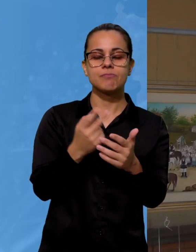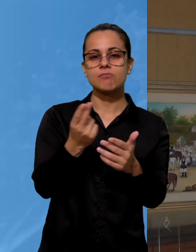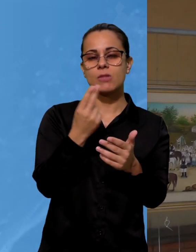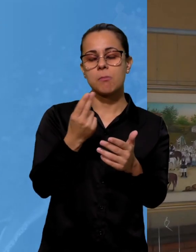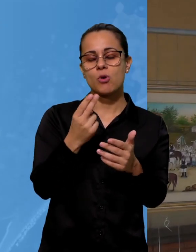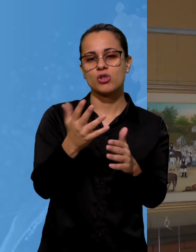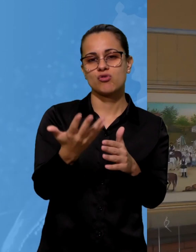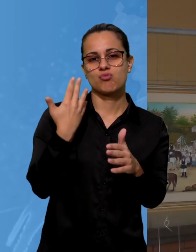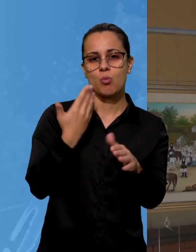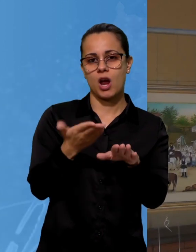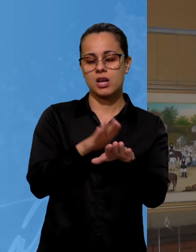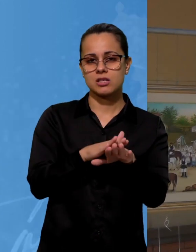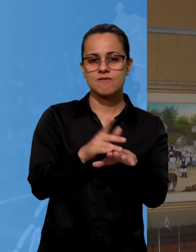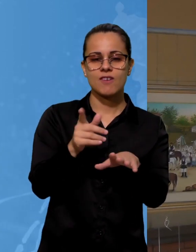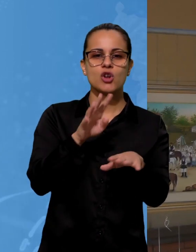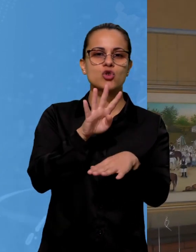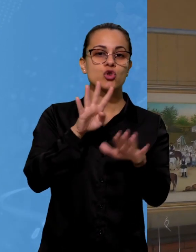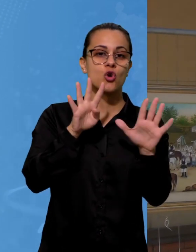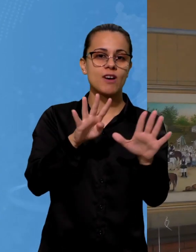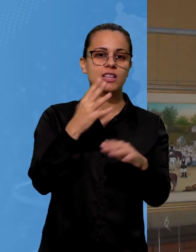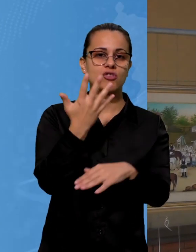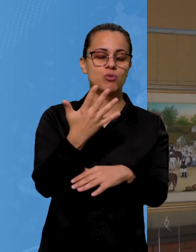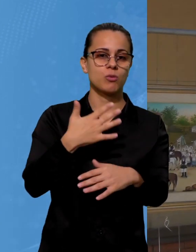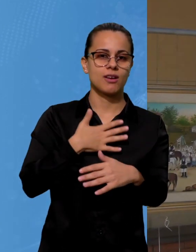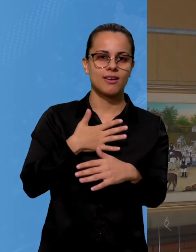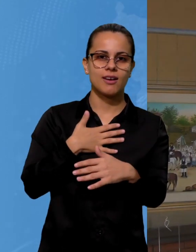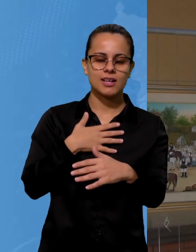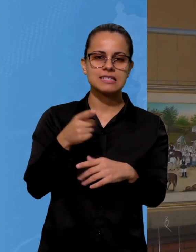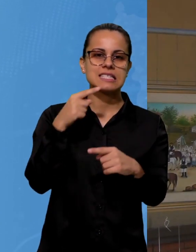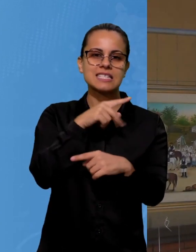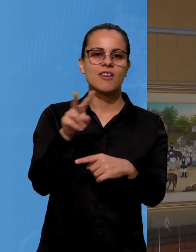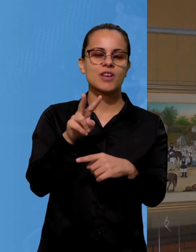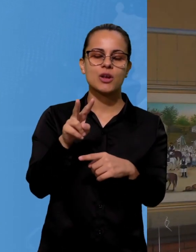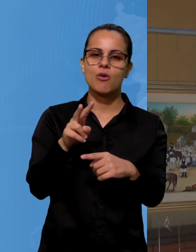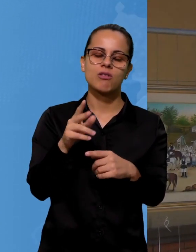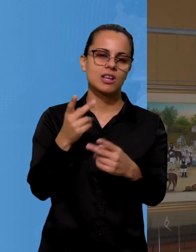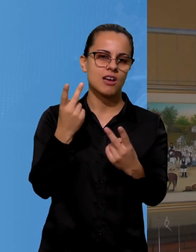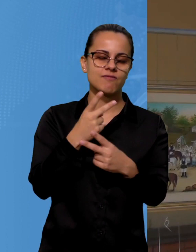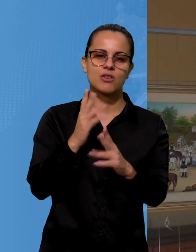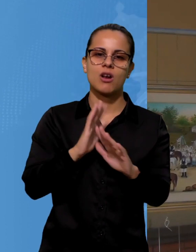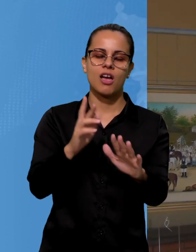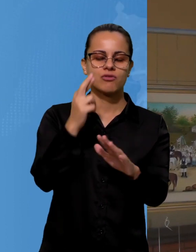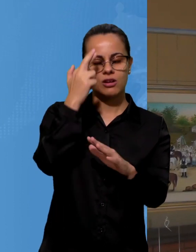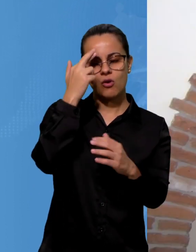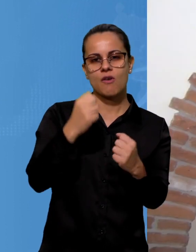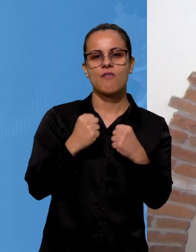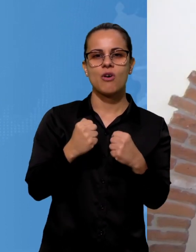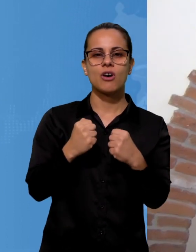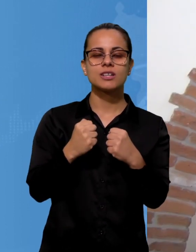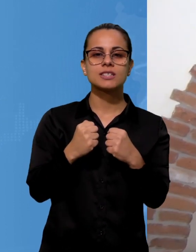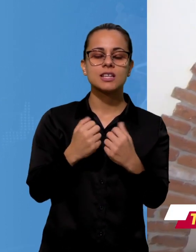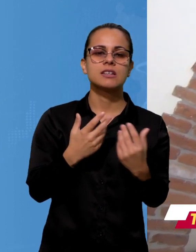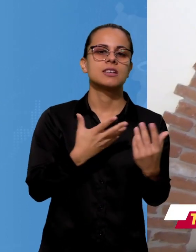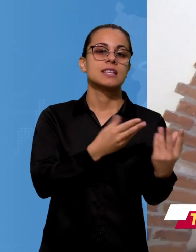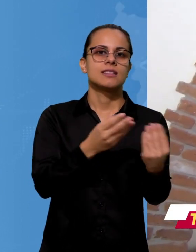fa, alla veneranda età di 95 anni, zia Veronica ha lasciato nella comunità ricordi indelebili. Tante